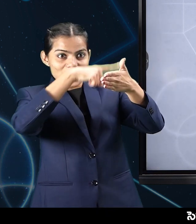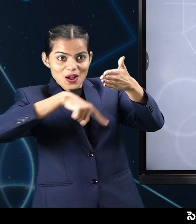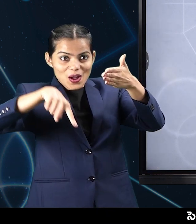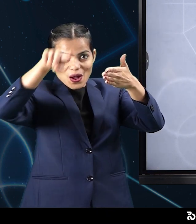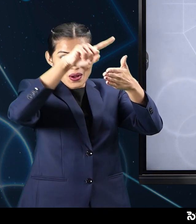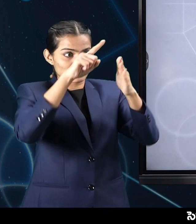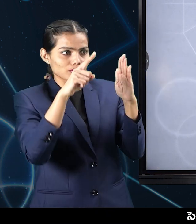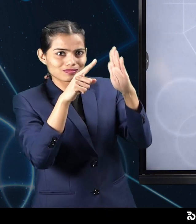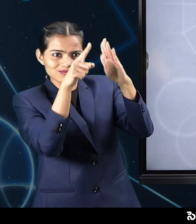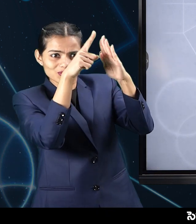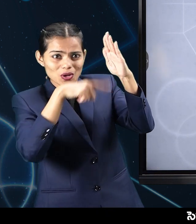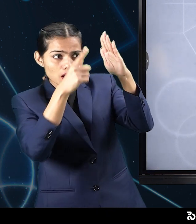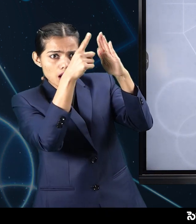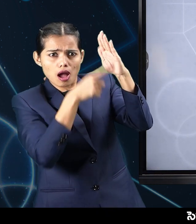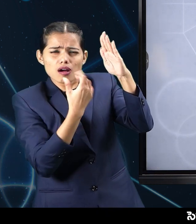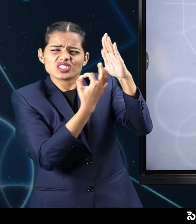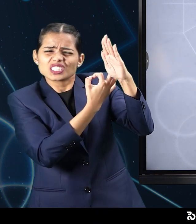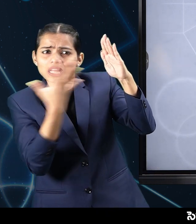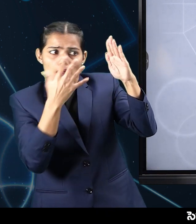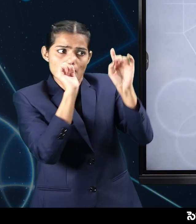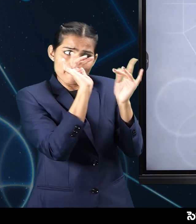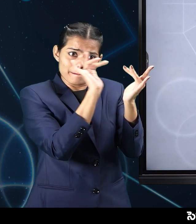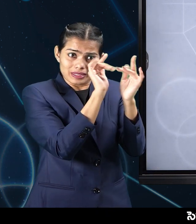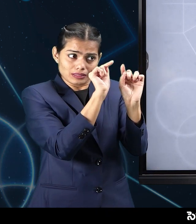సెకండ్ యొక్క ప్రత్యేక కేసుగా టాంజెంట్.